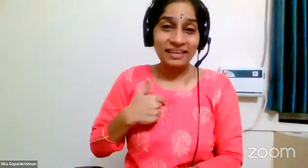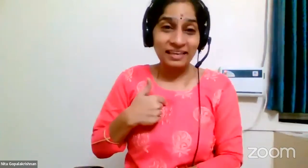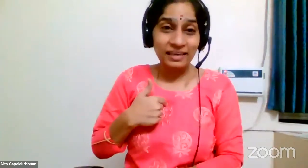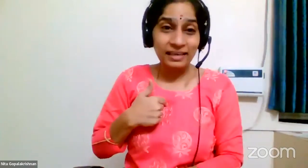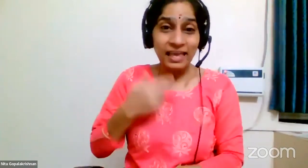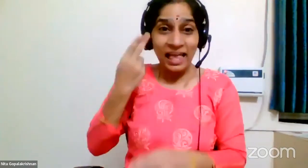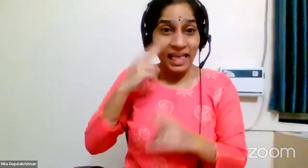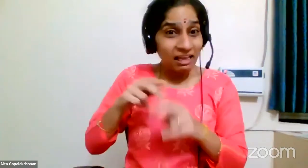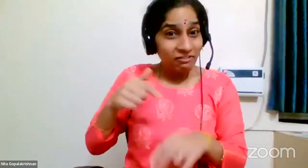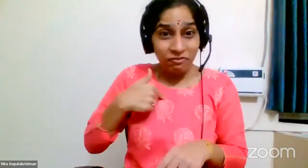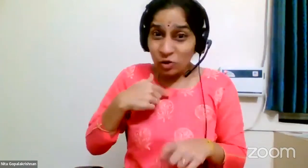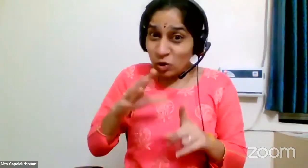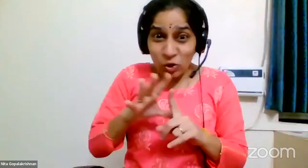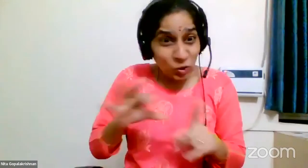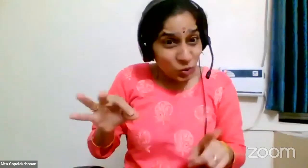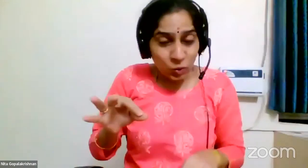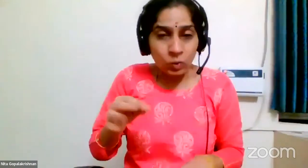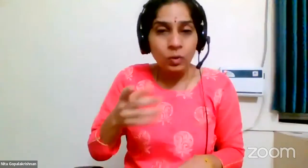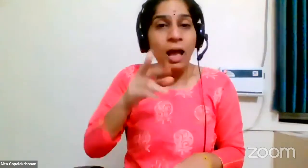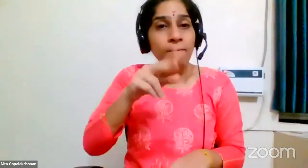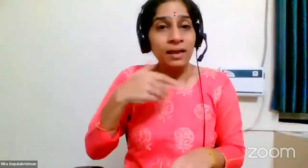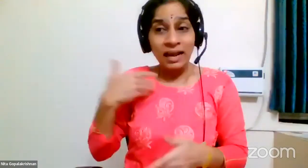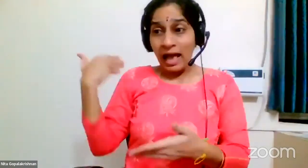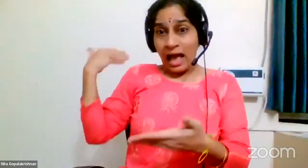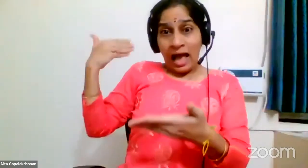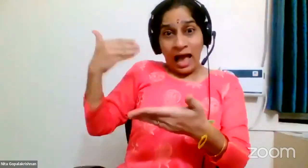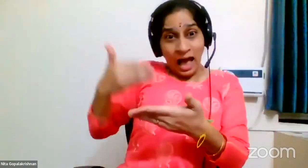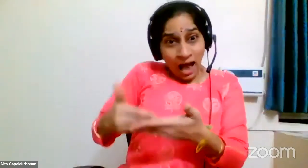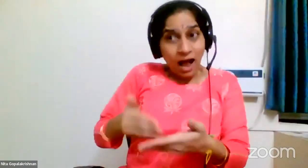भगवान कृष्ण की प्रसन्नता के लिए कर रहे हैं,